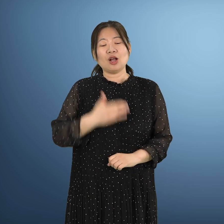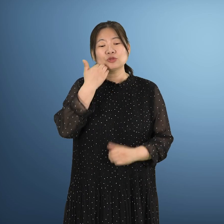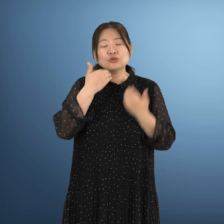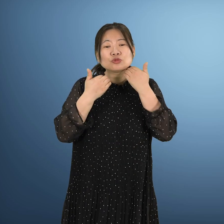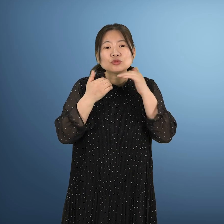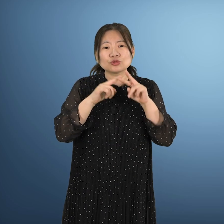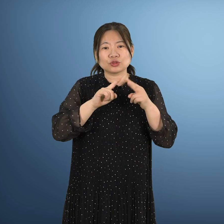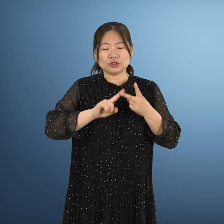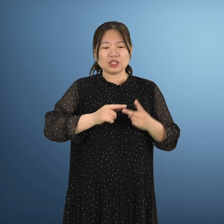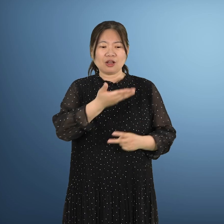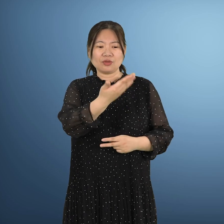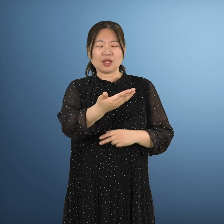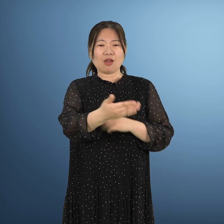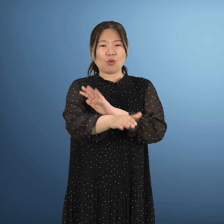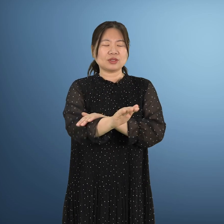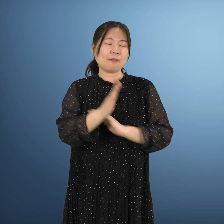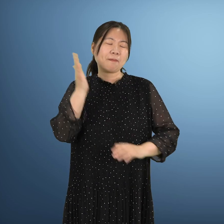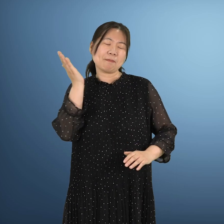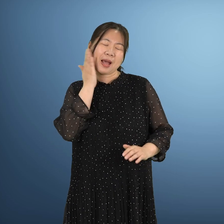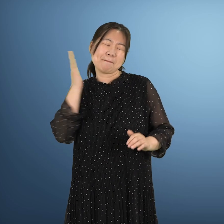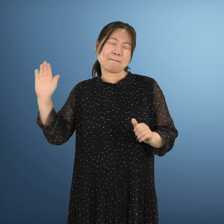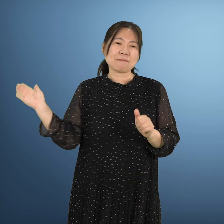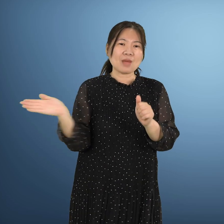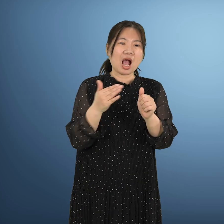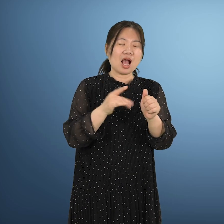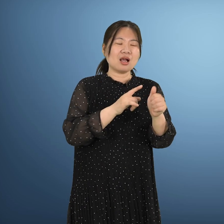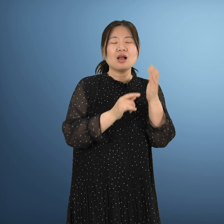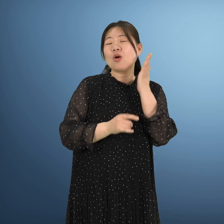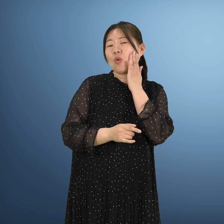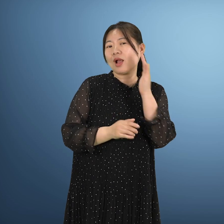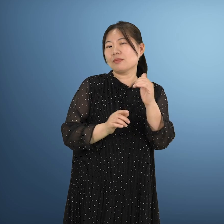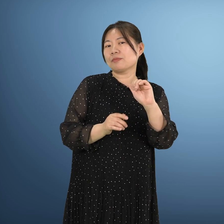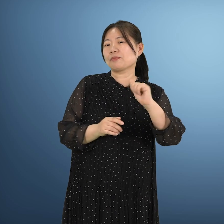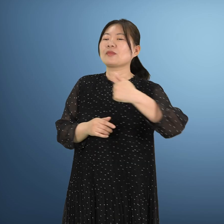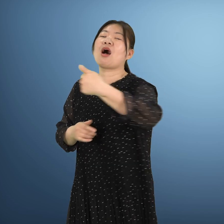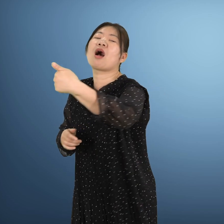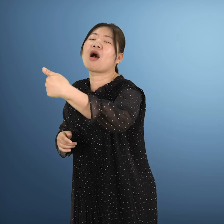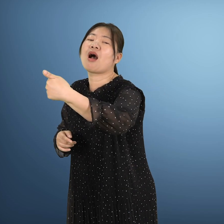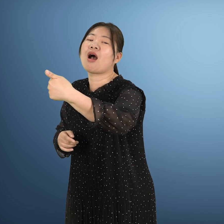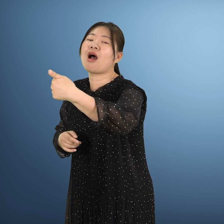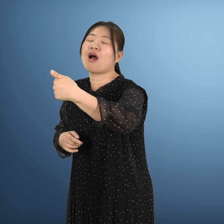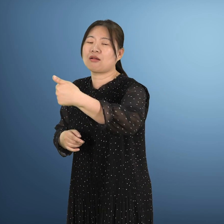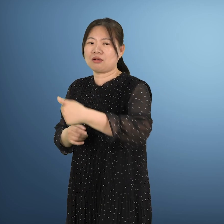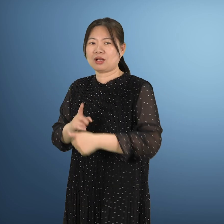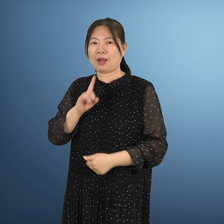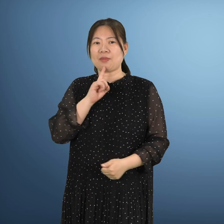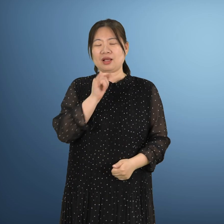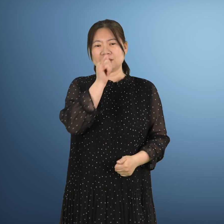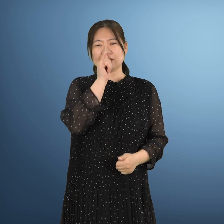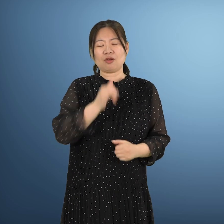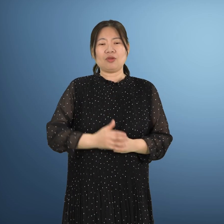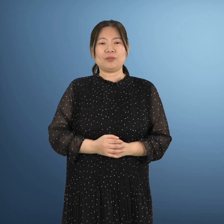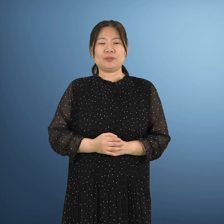누구든지 네 오른뺨을 치거든 왼편도 돌려대며. 여러분,